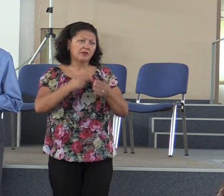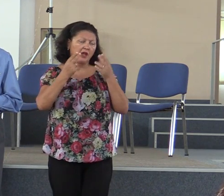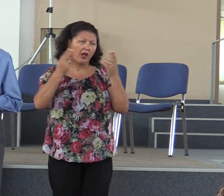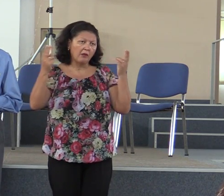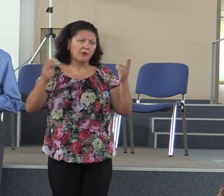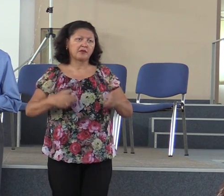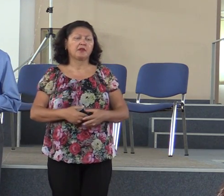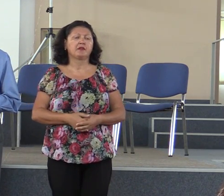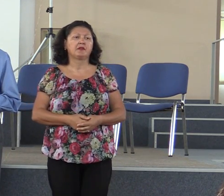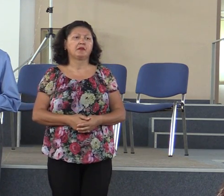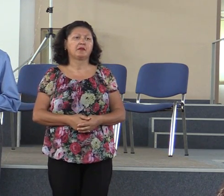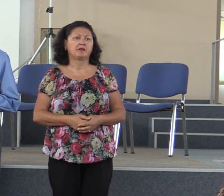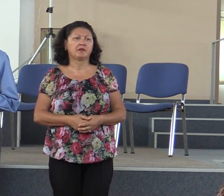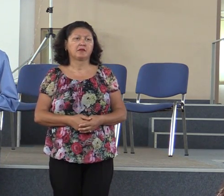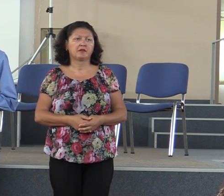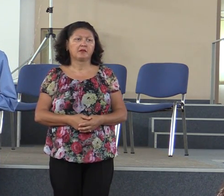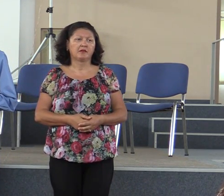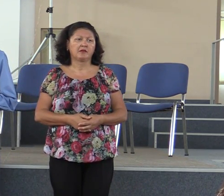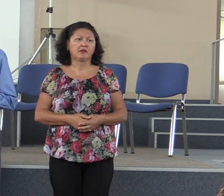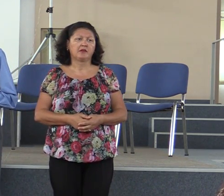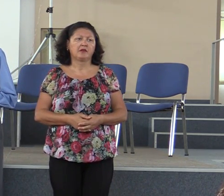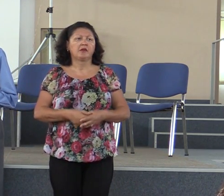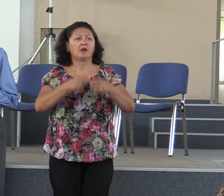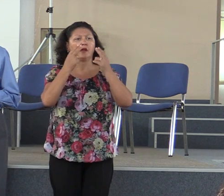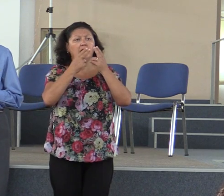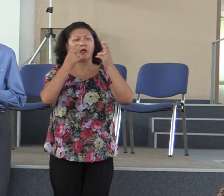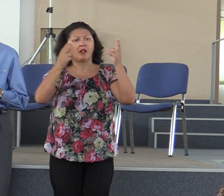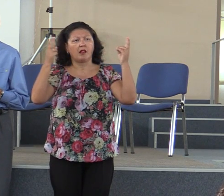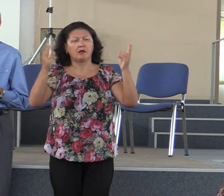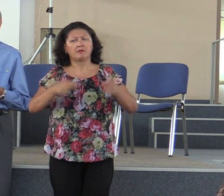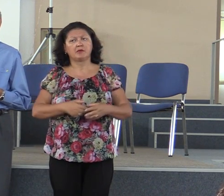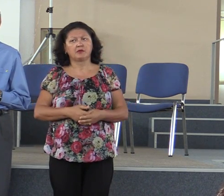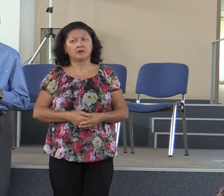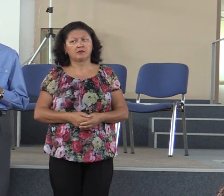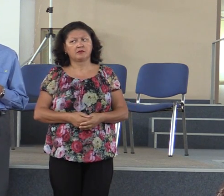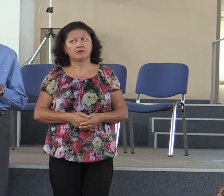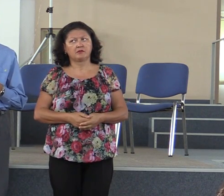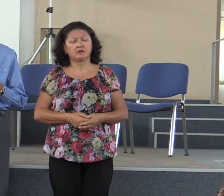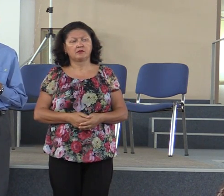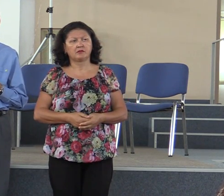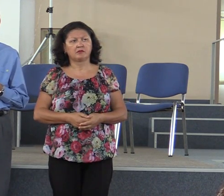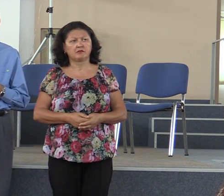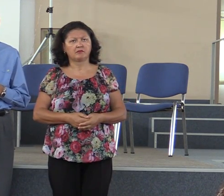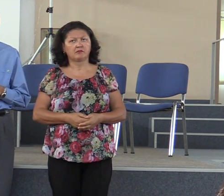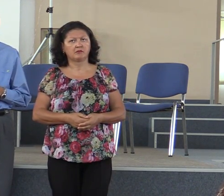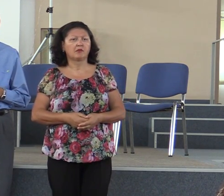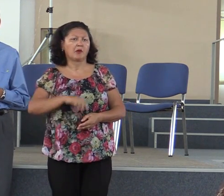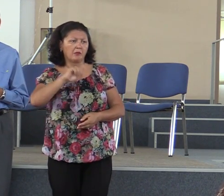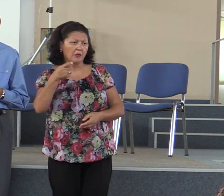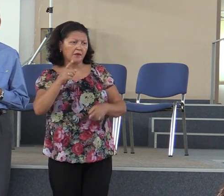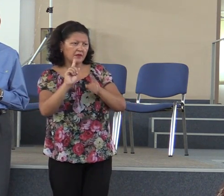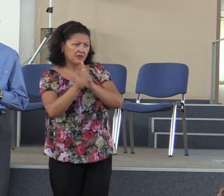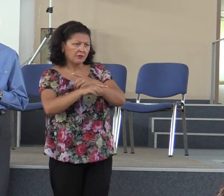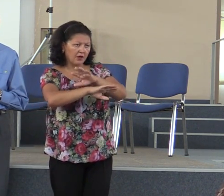feels that they have the abilities to change the world? Important destul și să se considere că are abilitatea ca să schimbe lumea din jurul